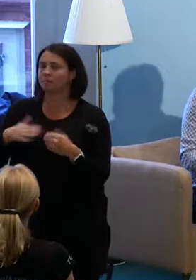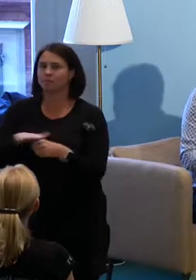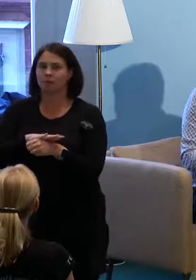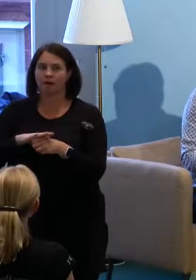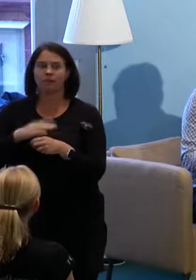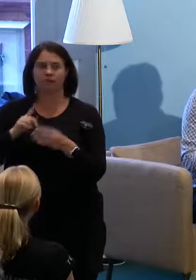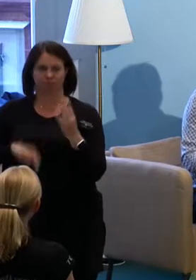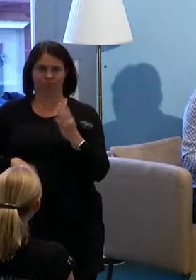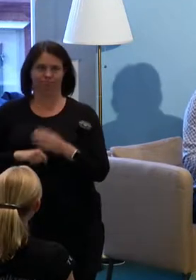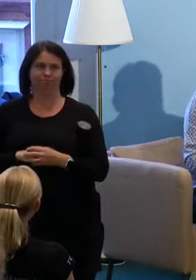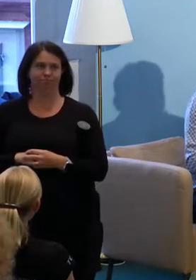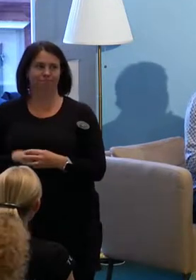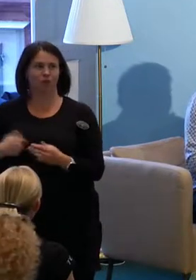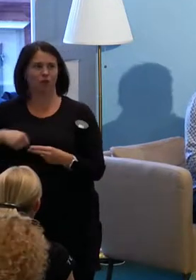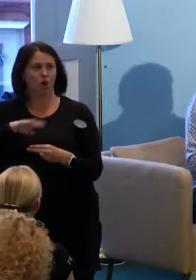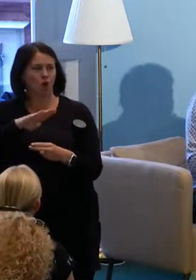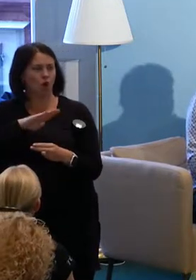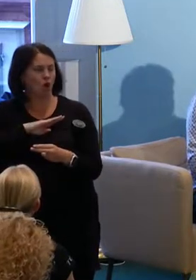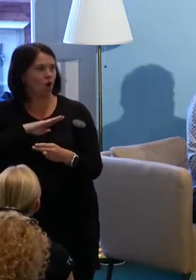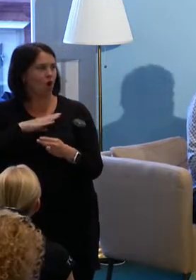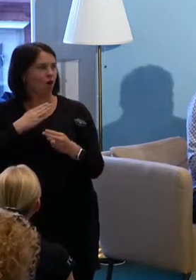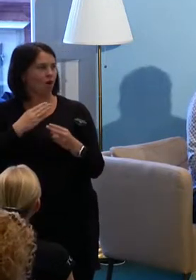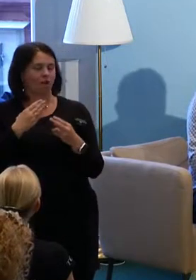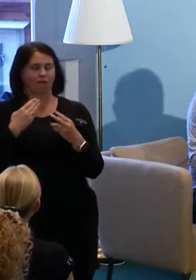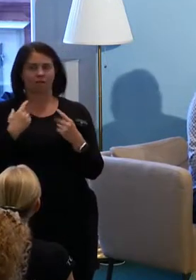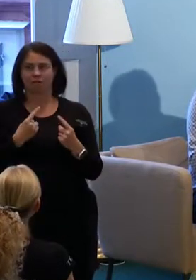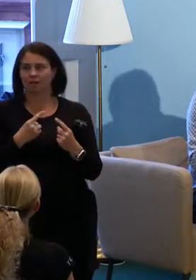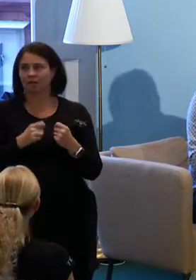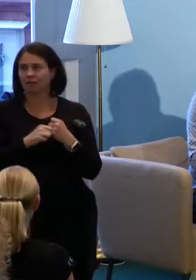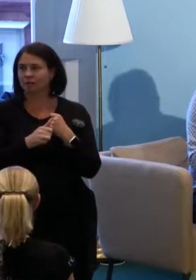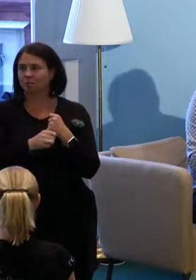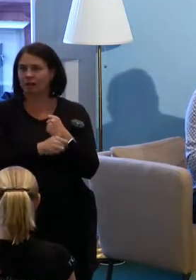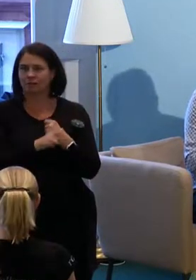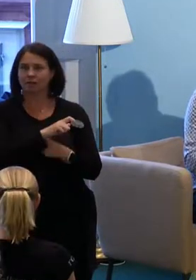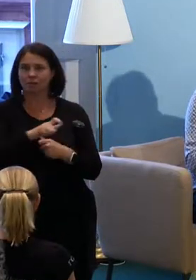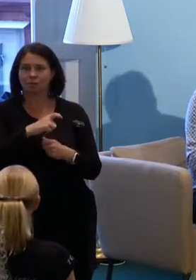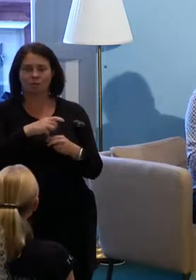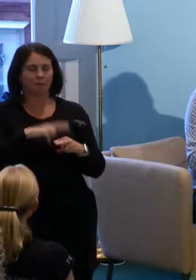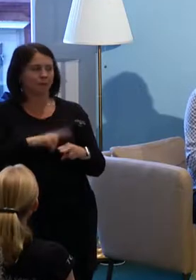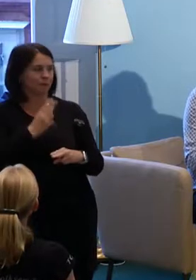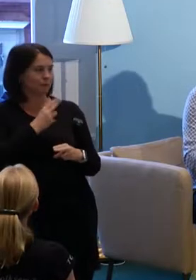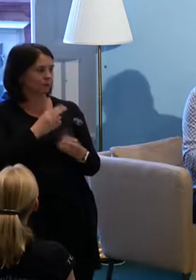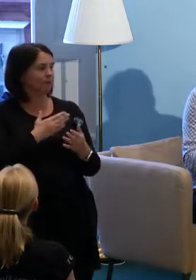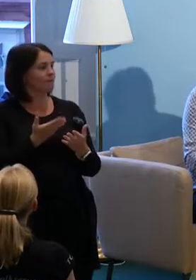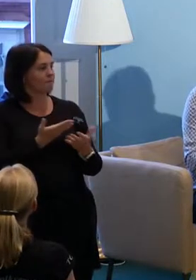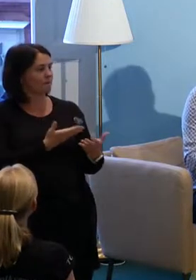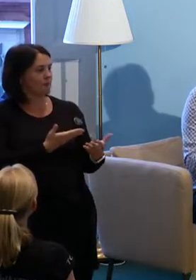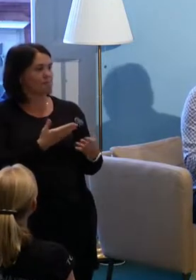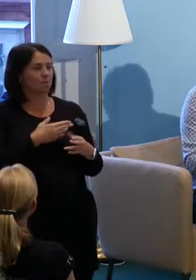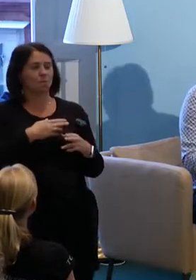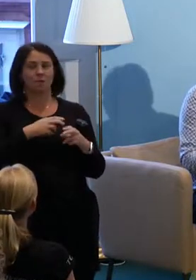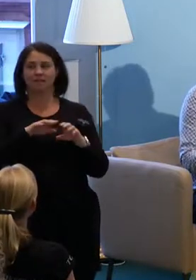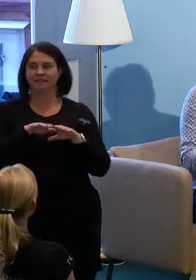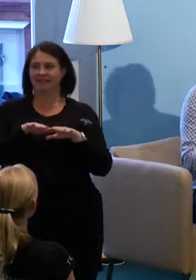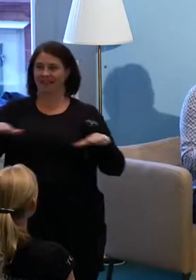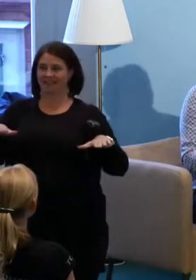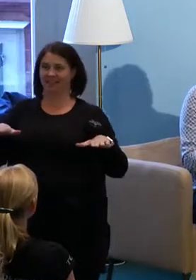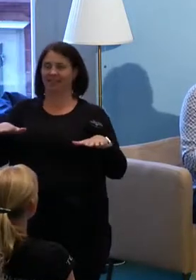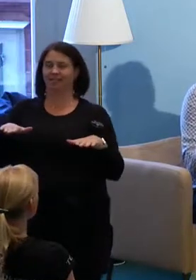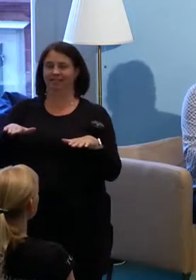annat. Och vi har ju rejäl bra expertis med i rummet. Så välkommen upp på scenen